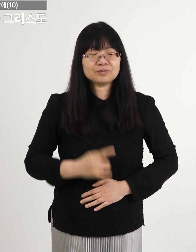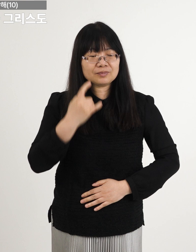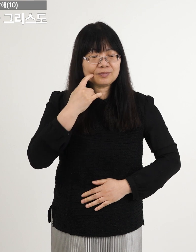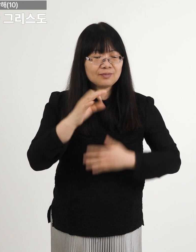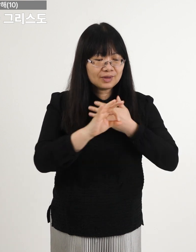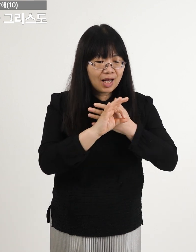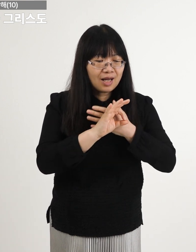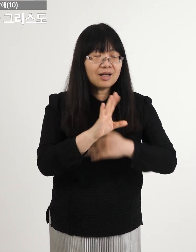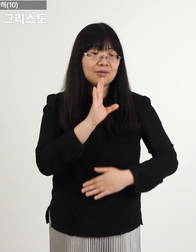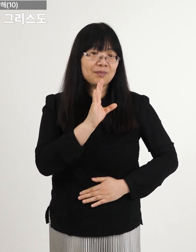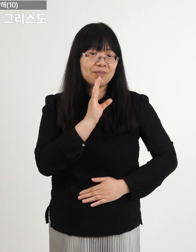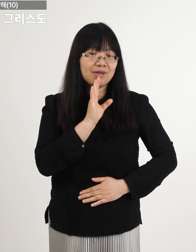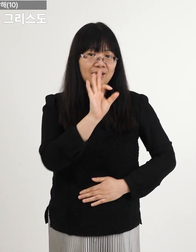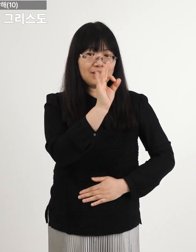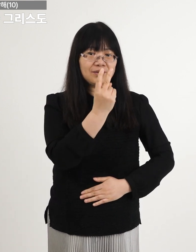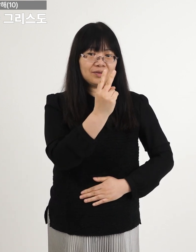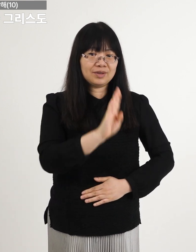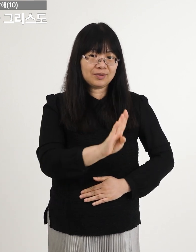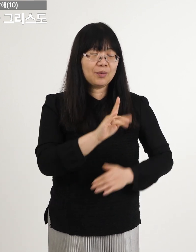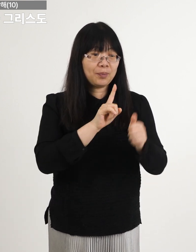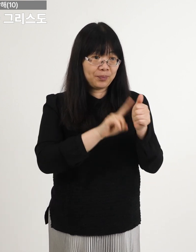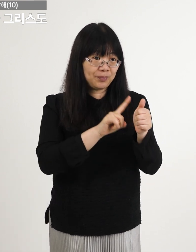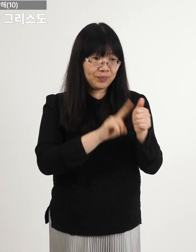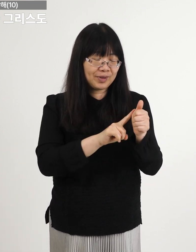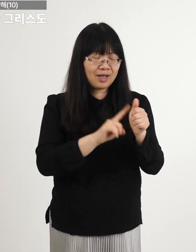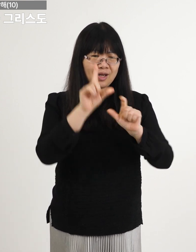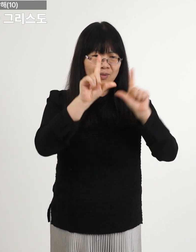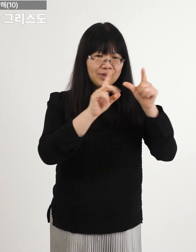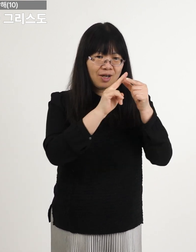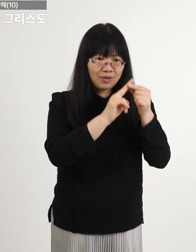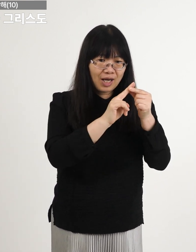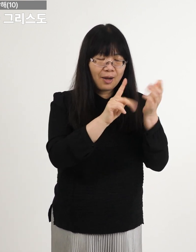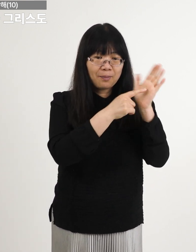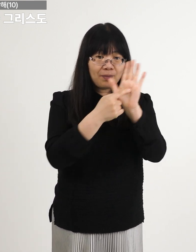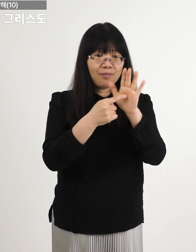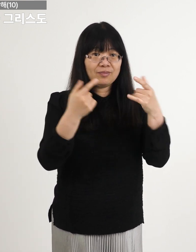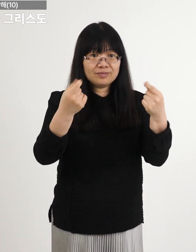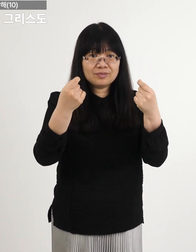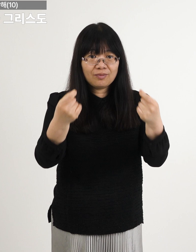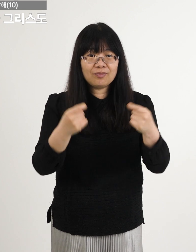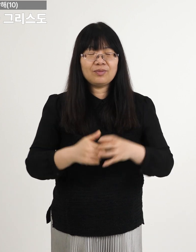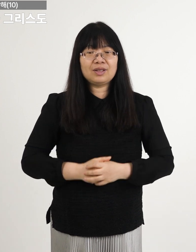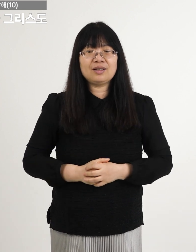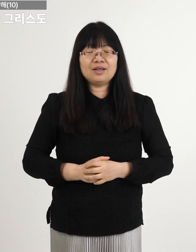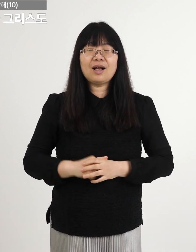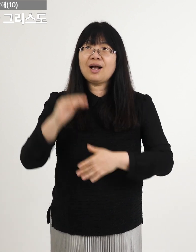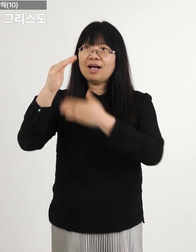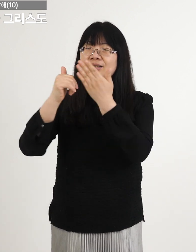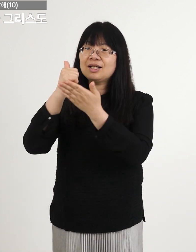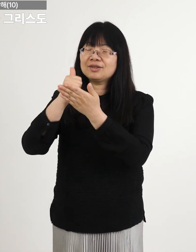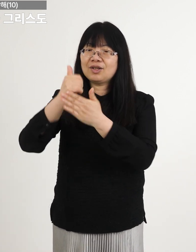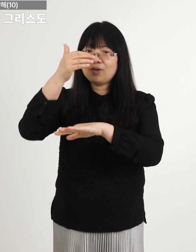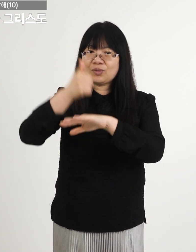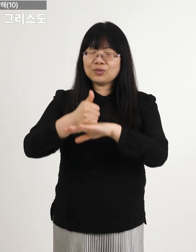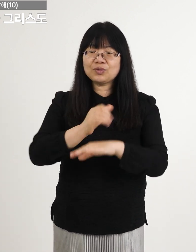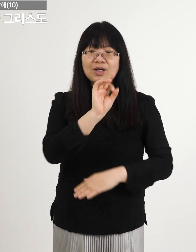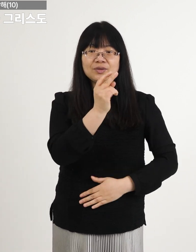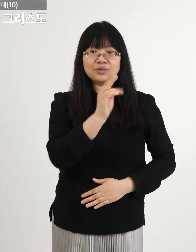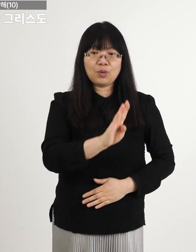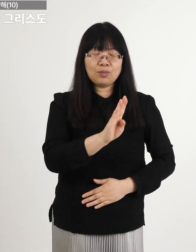만약에 정말 이 욥의 표정과 반응처럼 하나님이 결국은